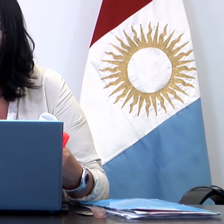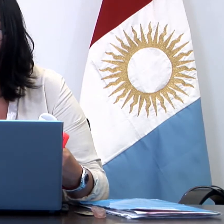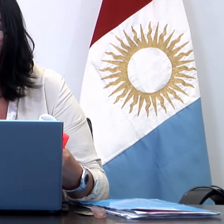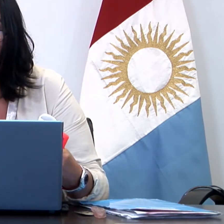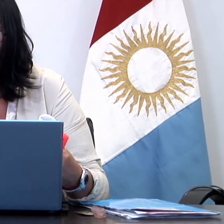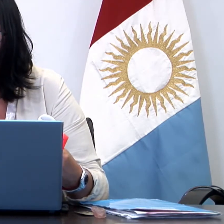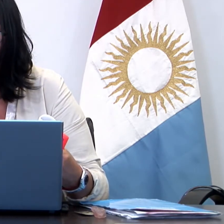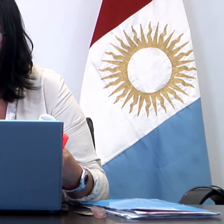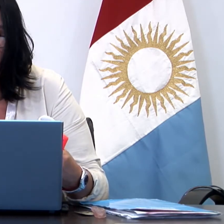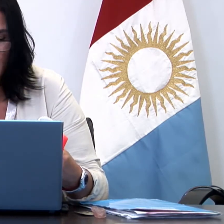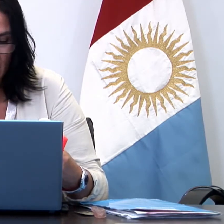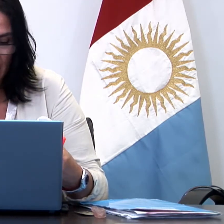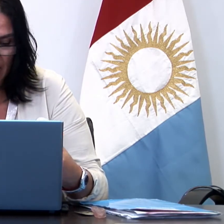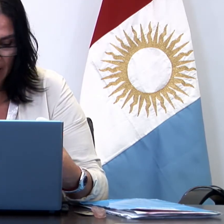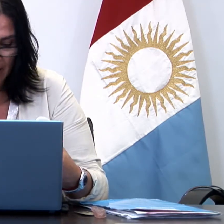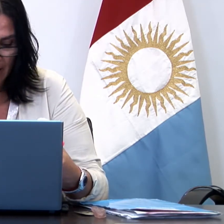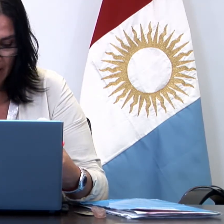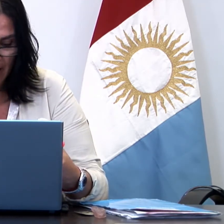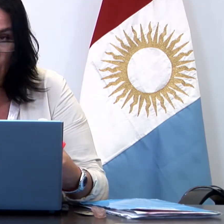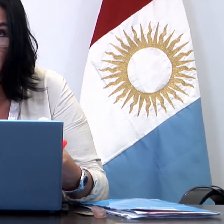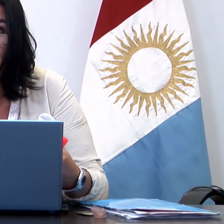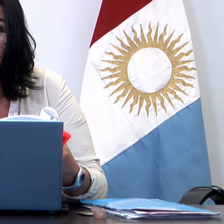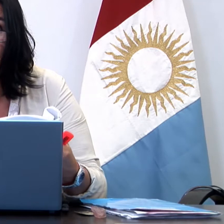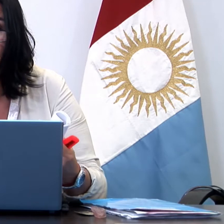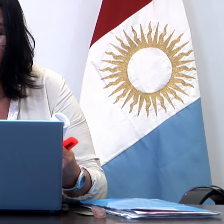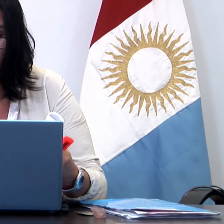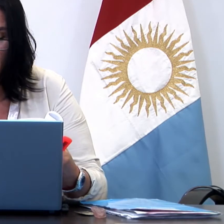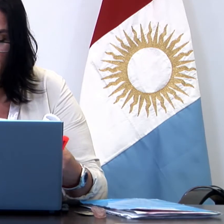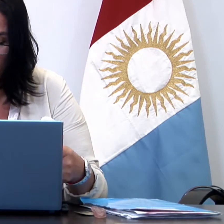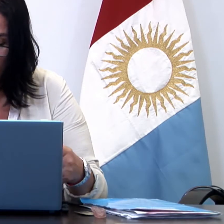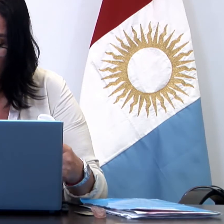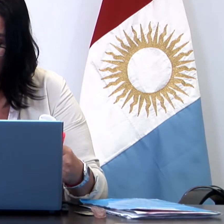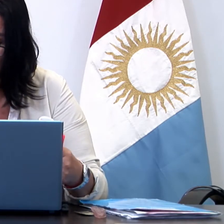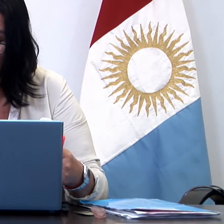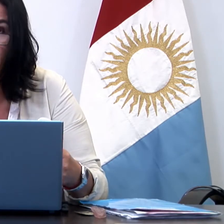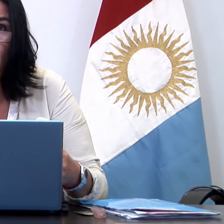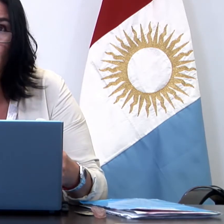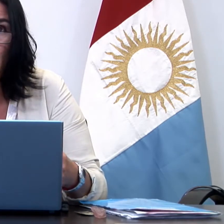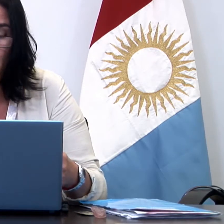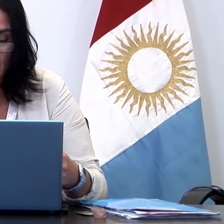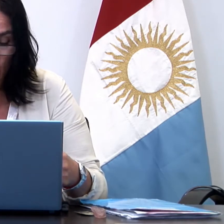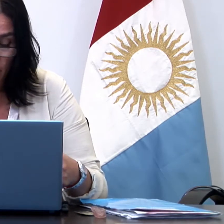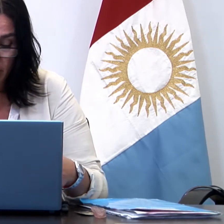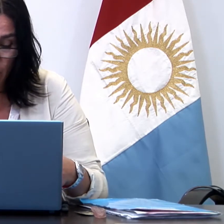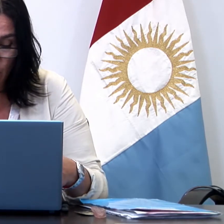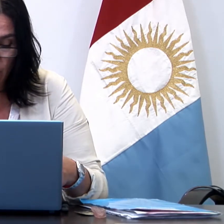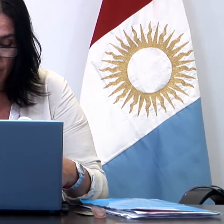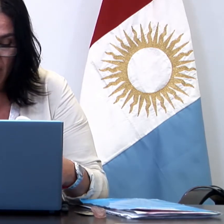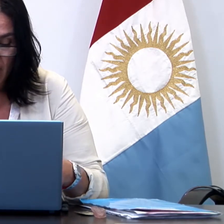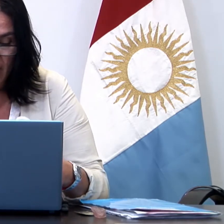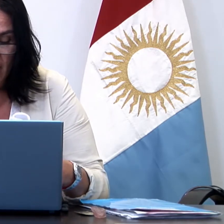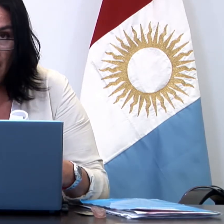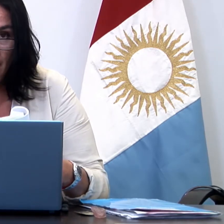Primeramente voy a leer el orden del día para el día de mañana, miércoles 21 de abril de